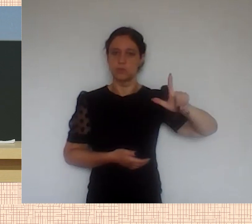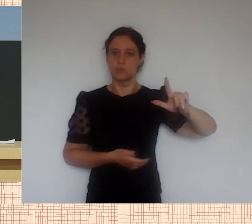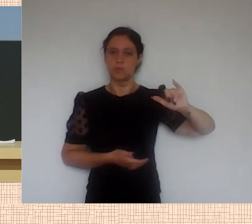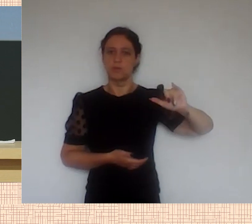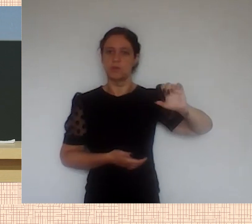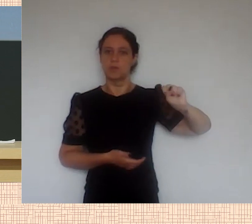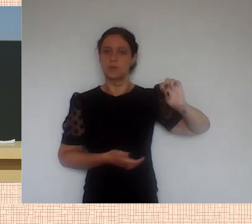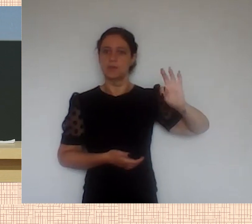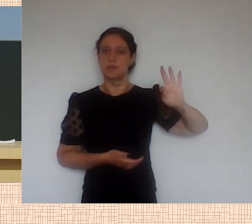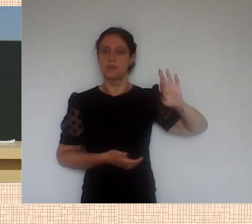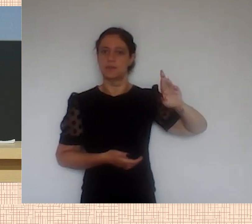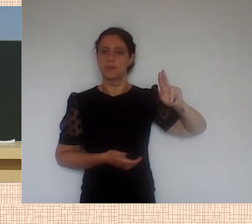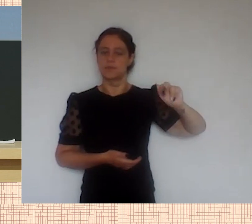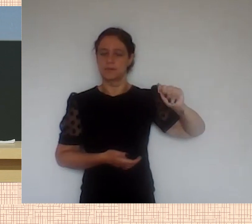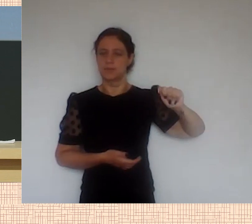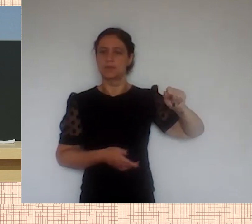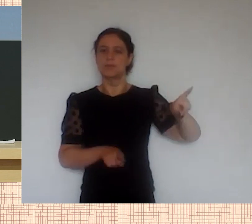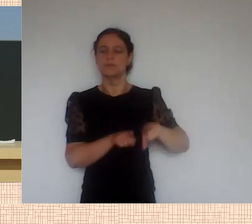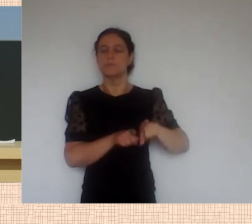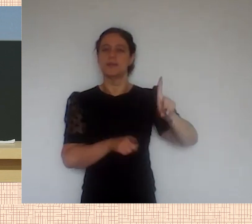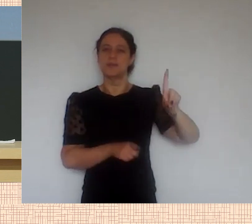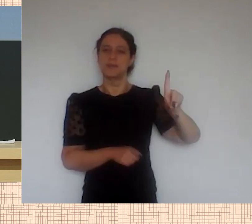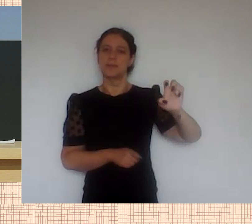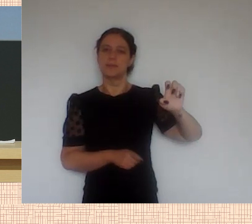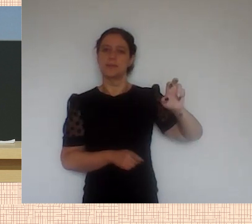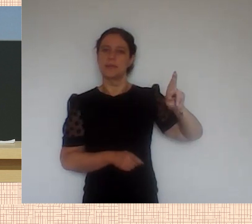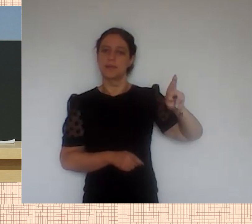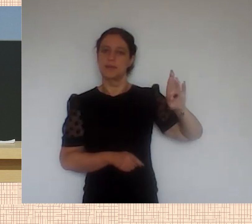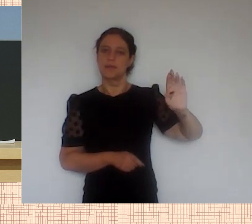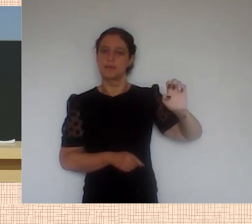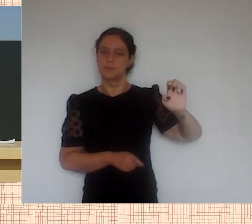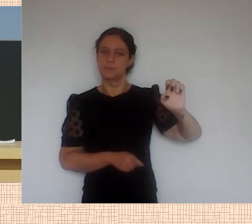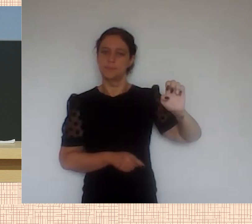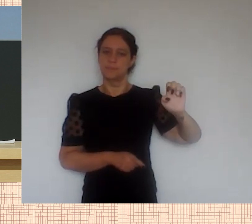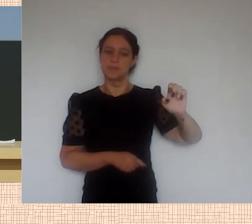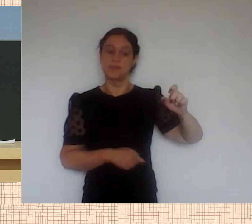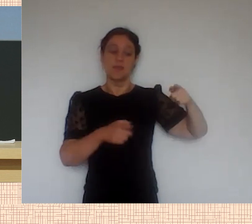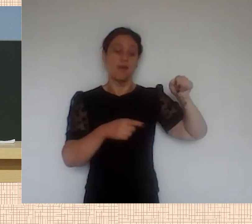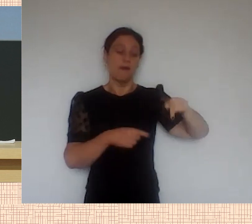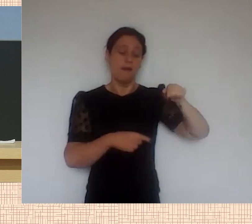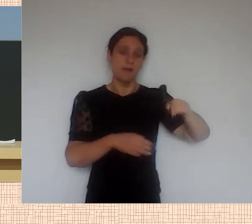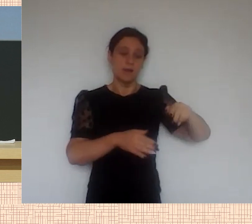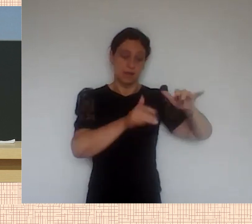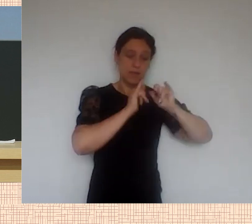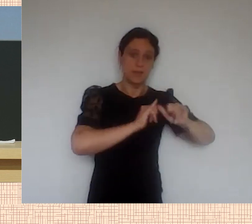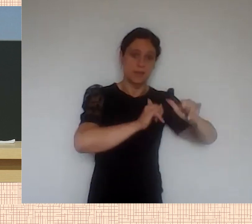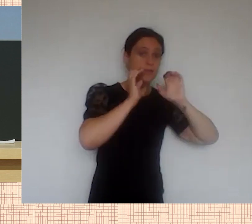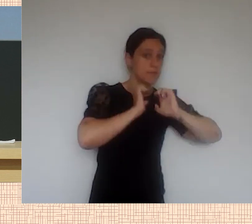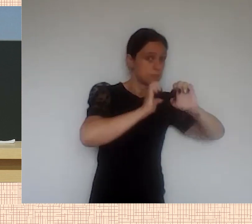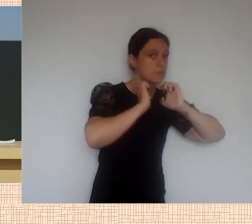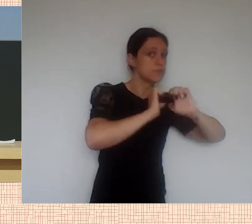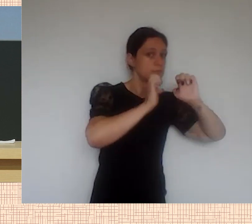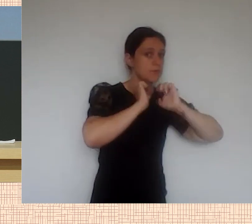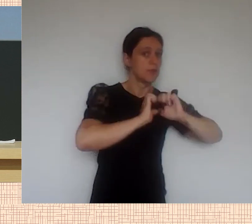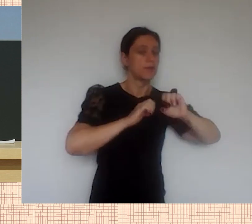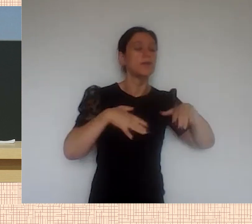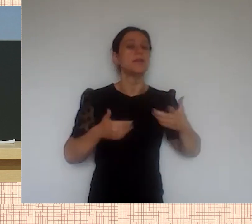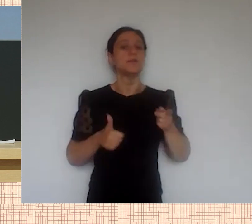onde anunciaram o Evangelho. Quer dizer, na primeira viagem de Paulo, né, Saulo com